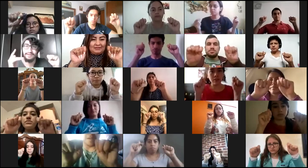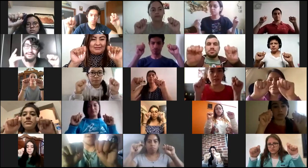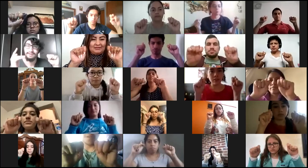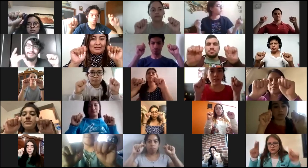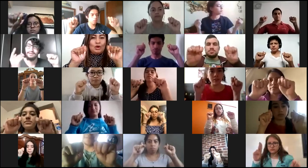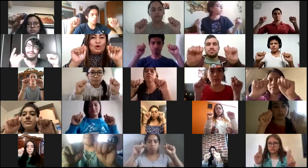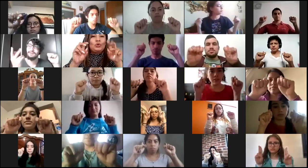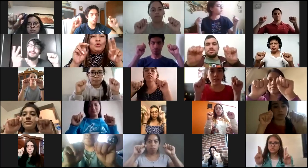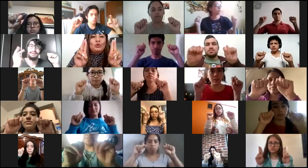U.